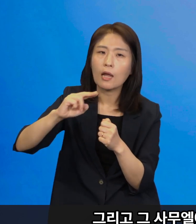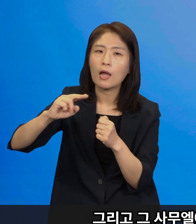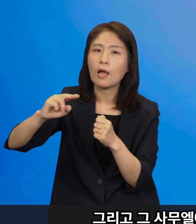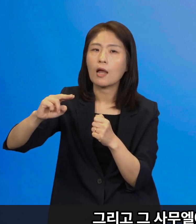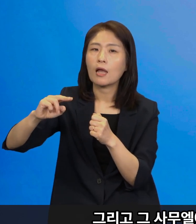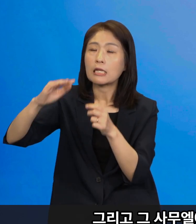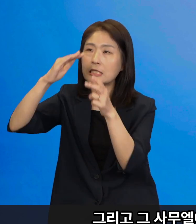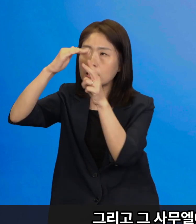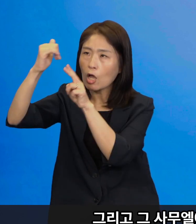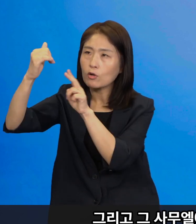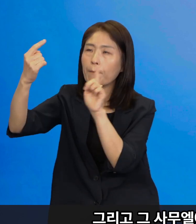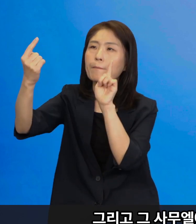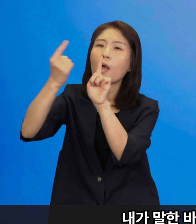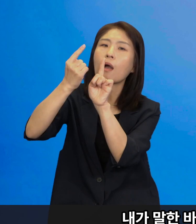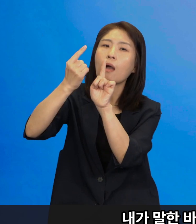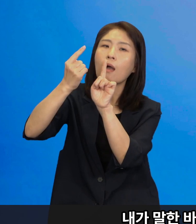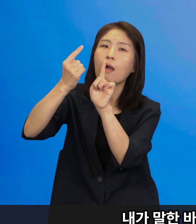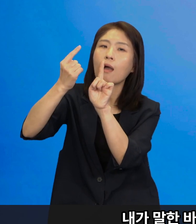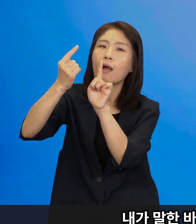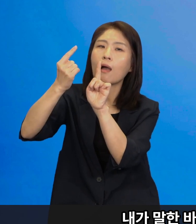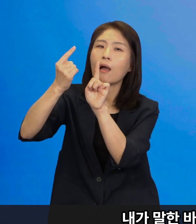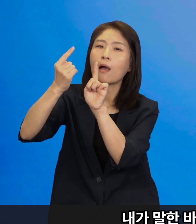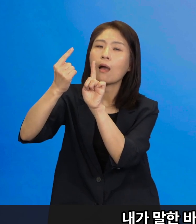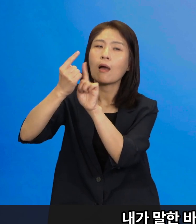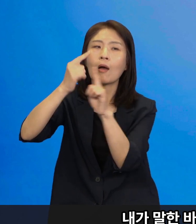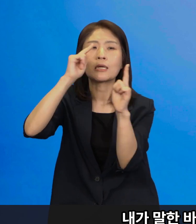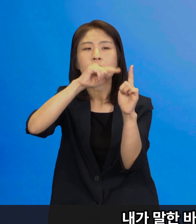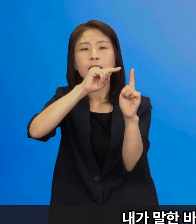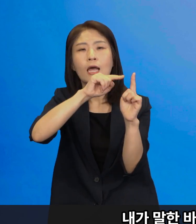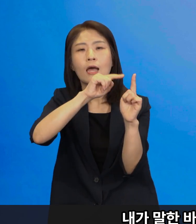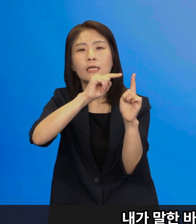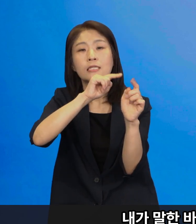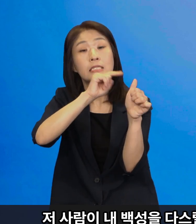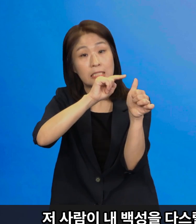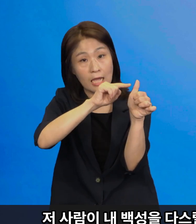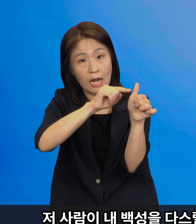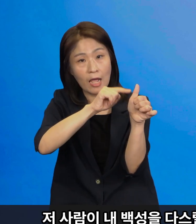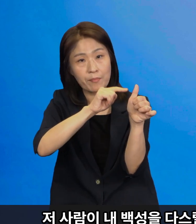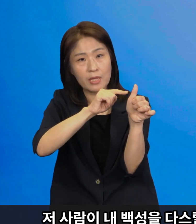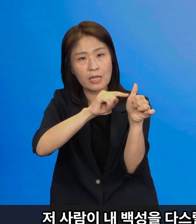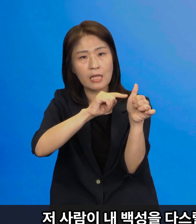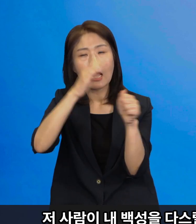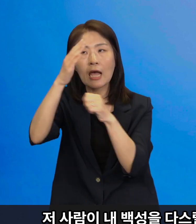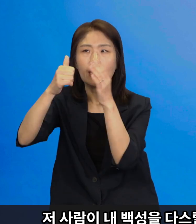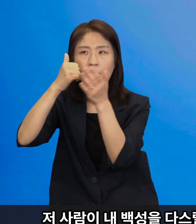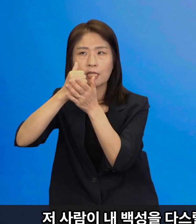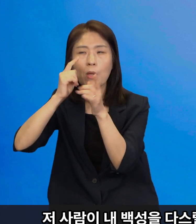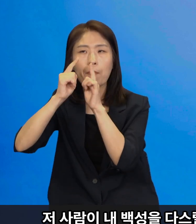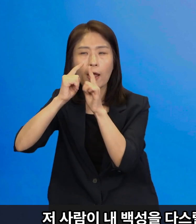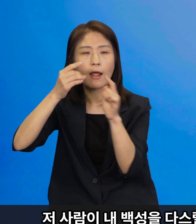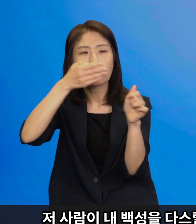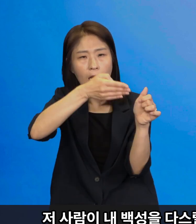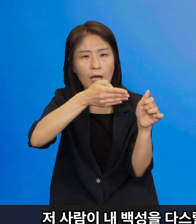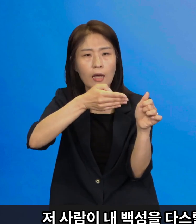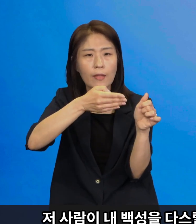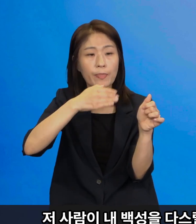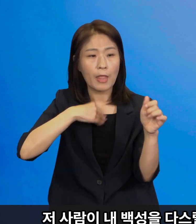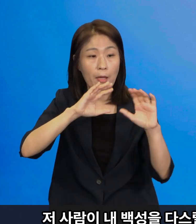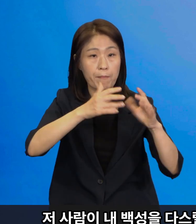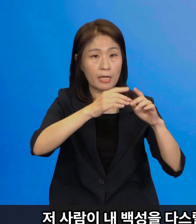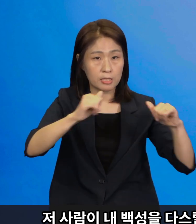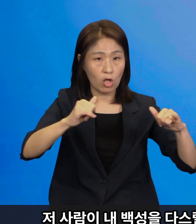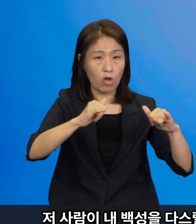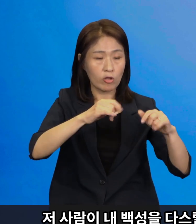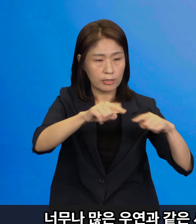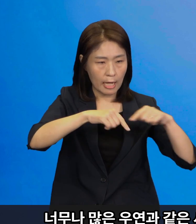그 사무엘에게 하나님 뭐라고 하시죠? 내가 말은 바로 그 사람이 저 사람이다. 저 사람이 내 백성을 다스릴 사람이야 라고